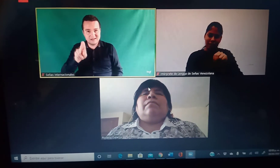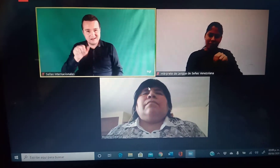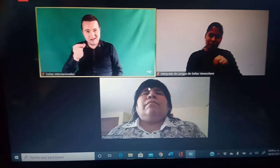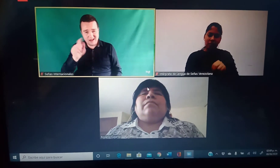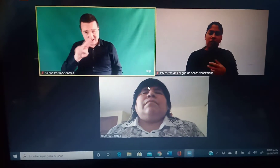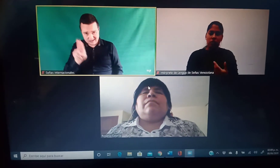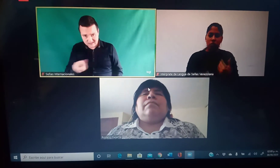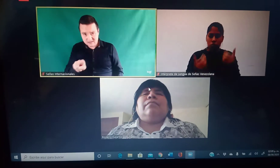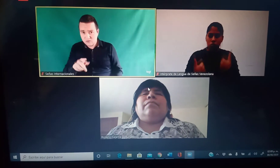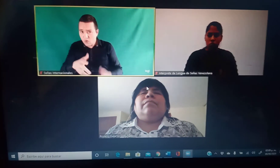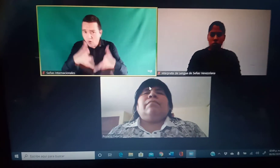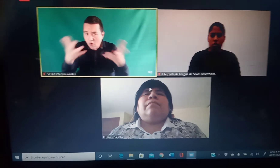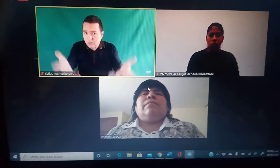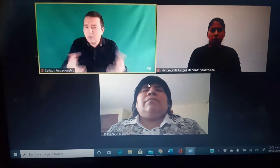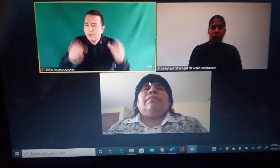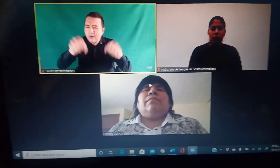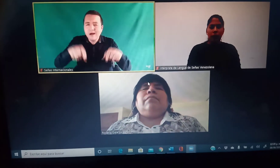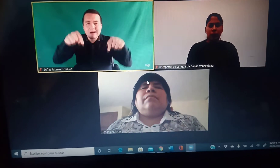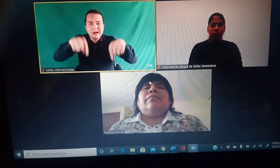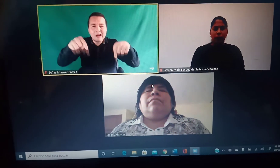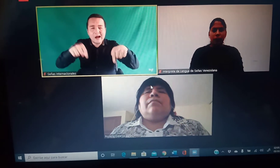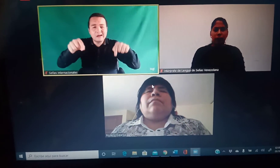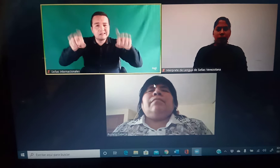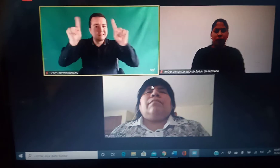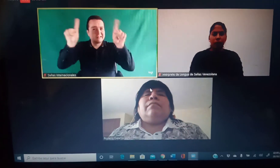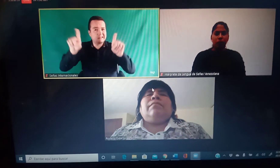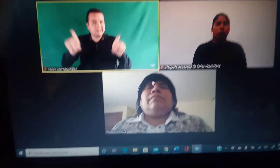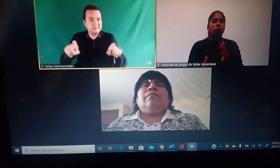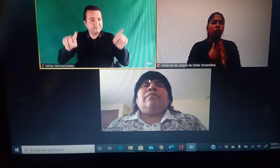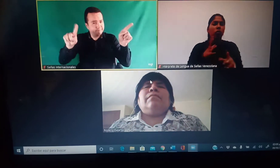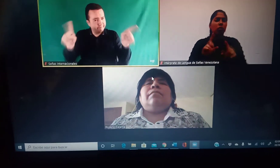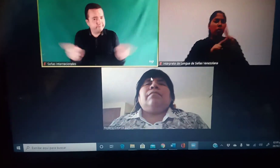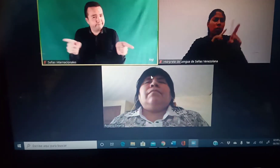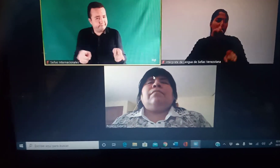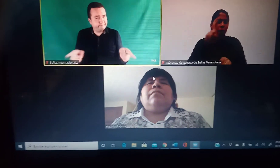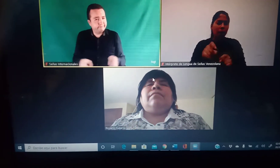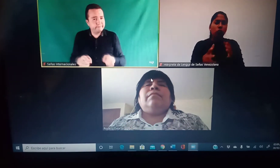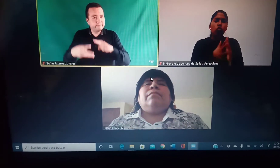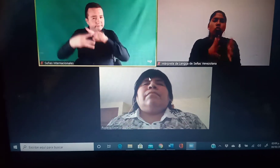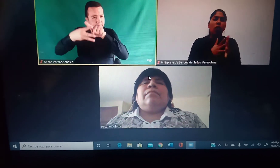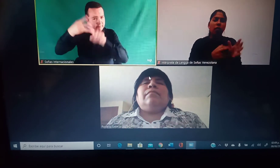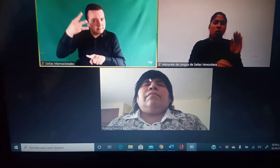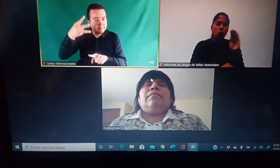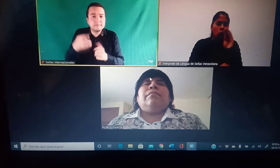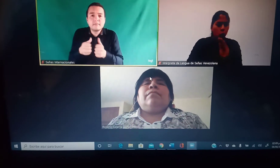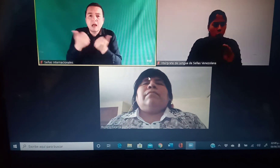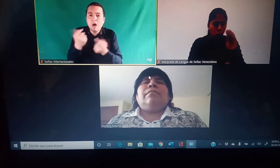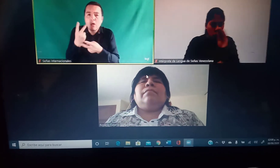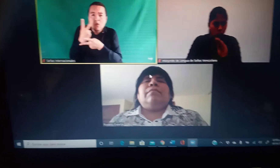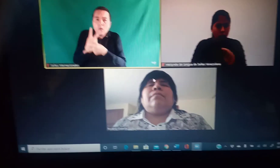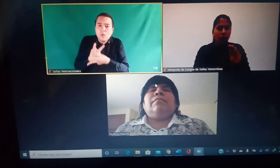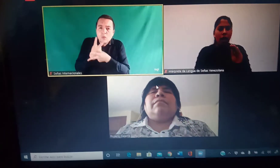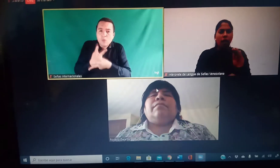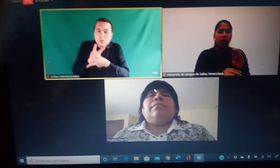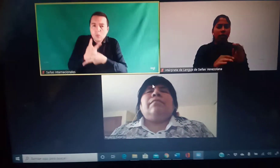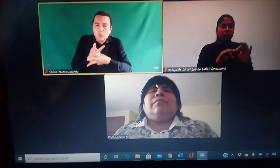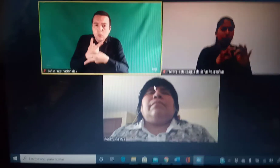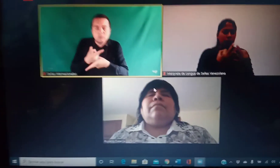tópicos los cuidados básicos, esenciales,